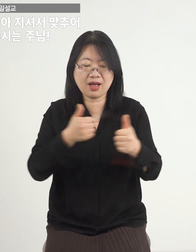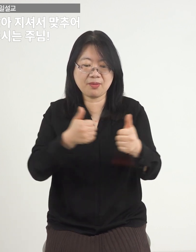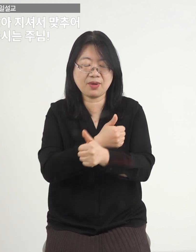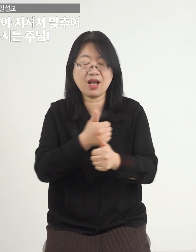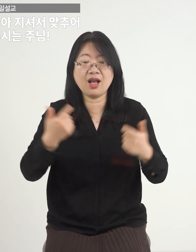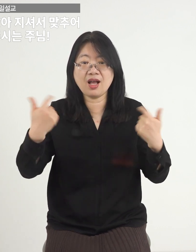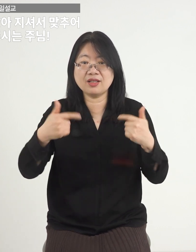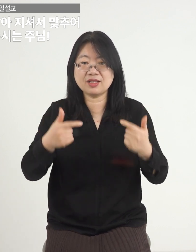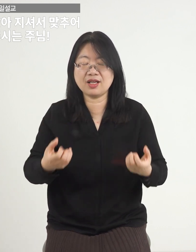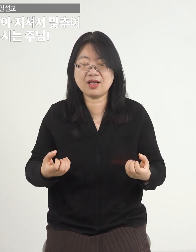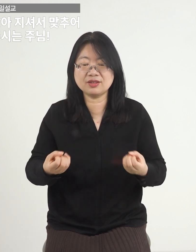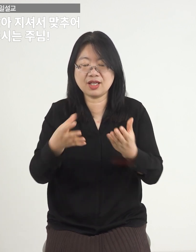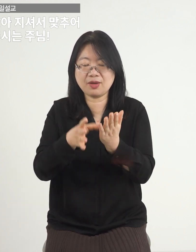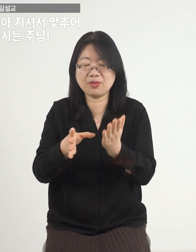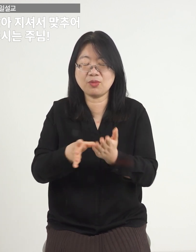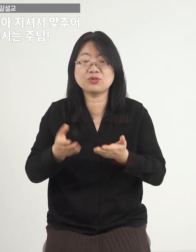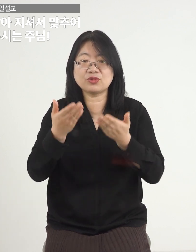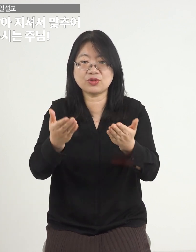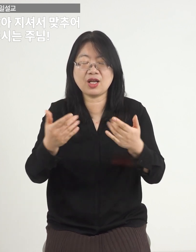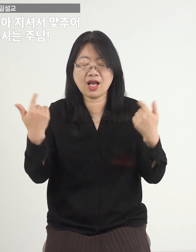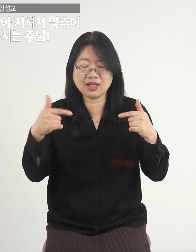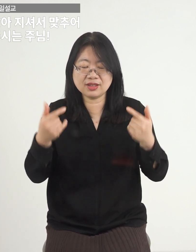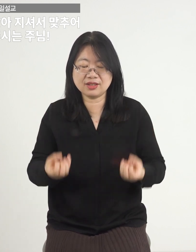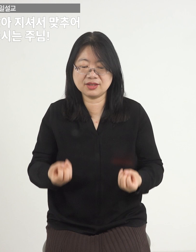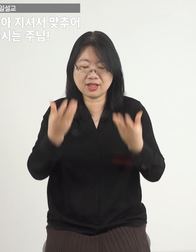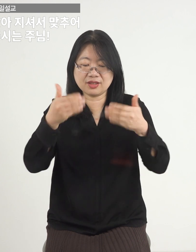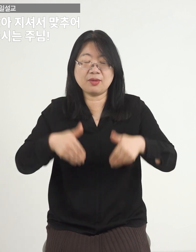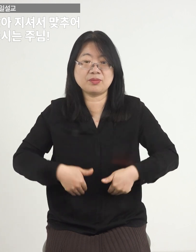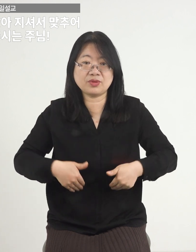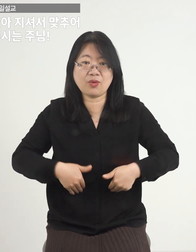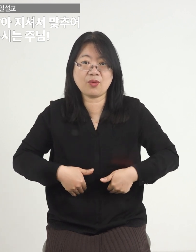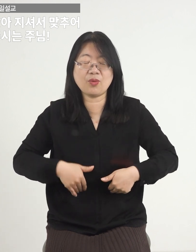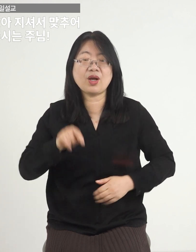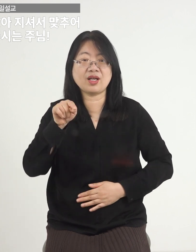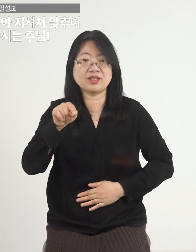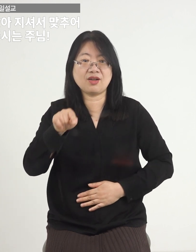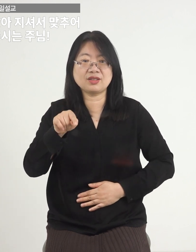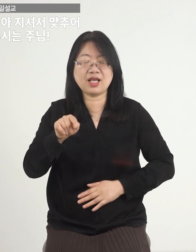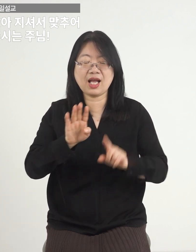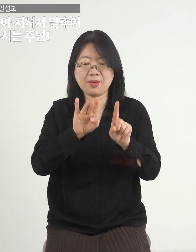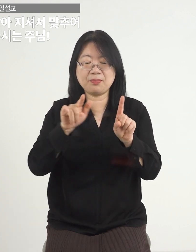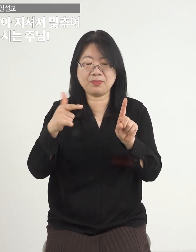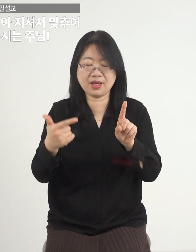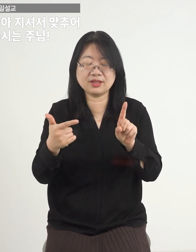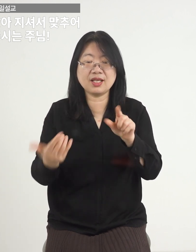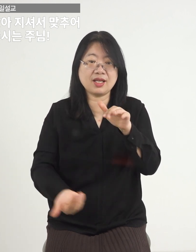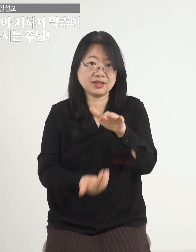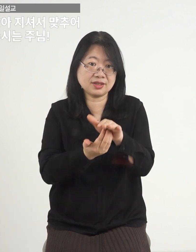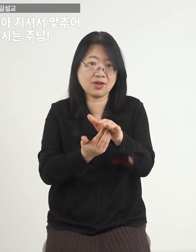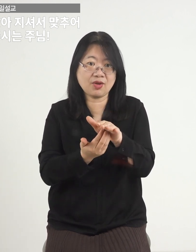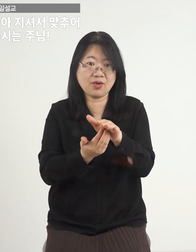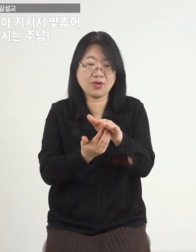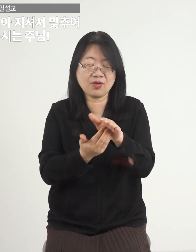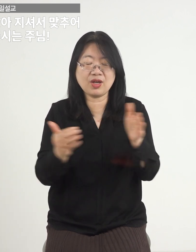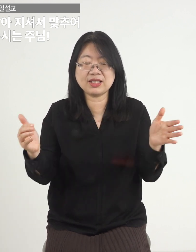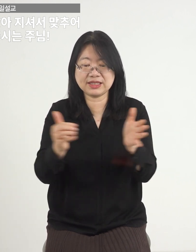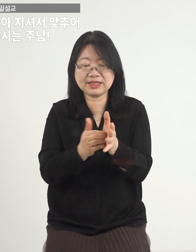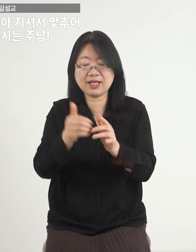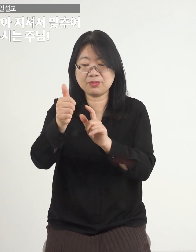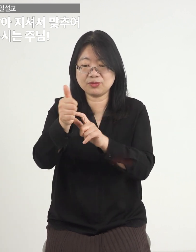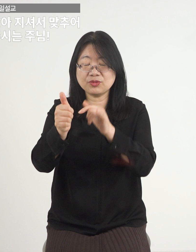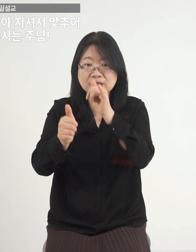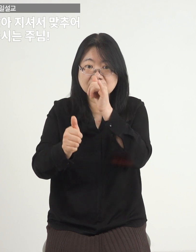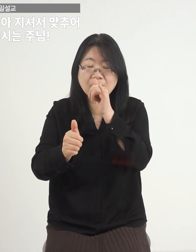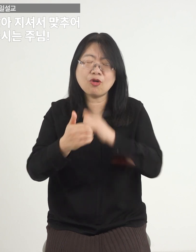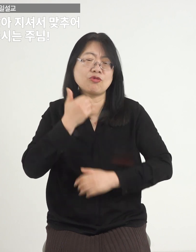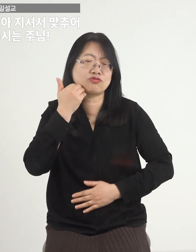제물이 드려지고 매번 제사가 드려져야 돼요. 근데 이거를 단번에 성취해서 끝낸 분이